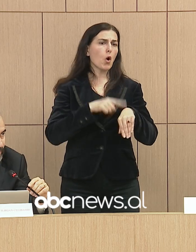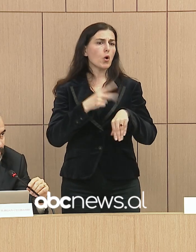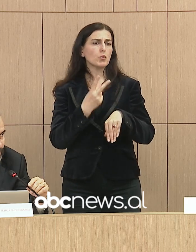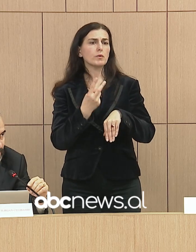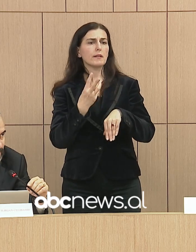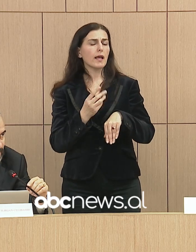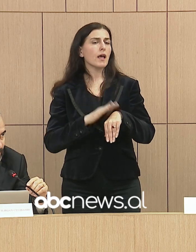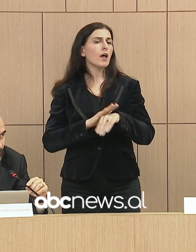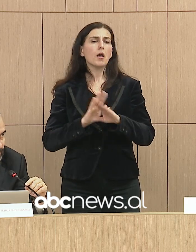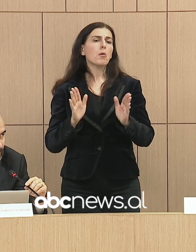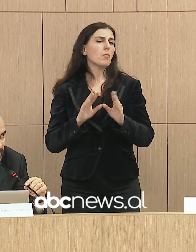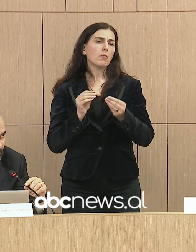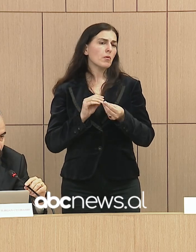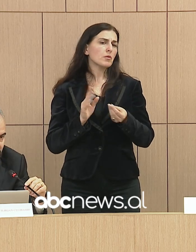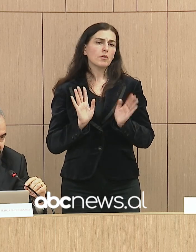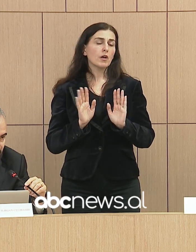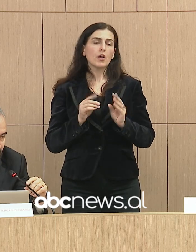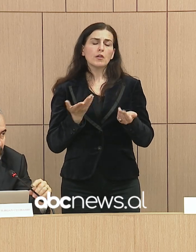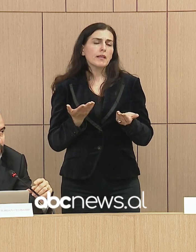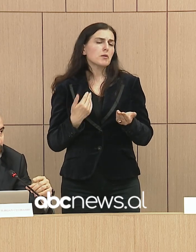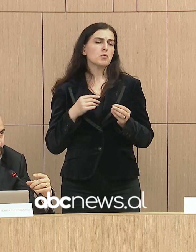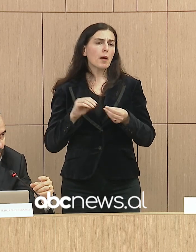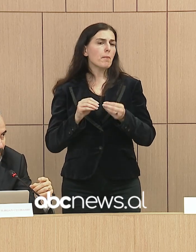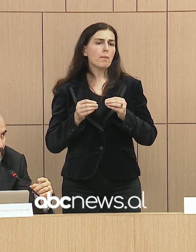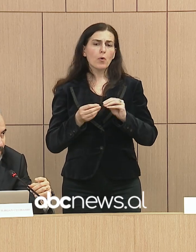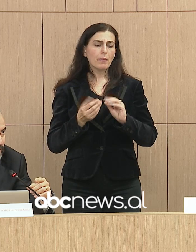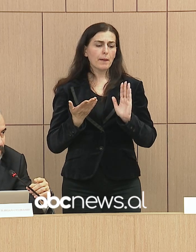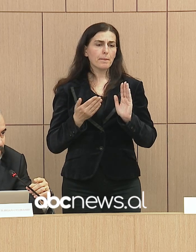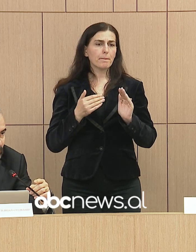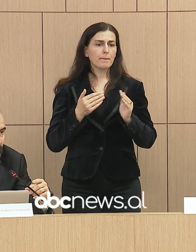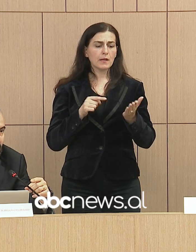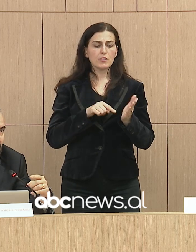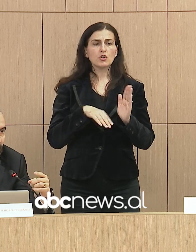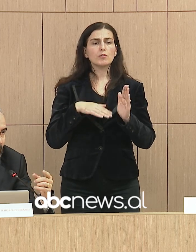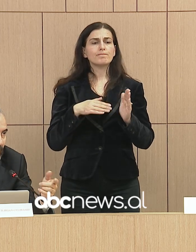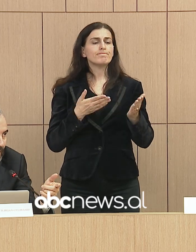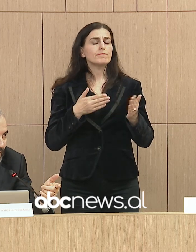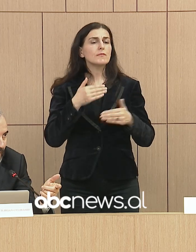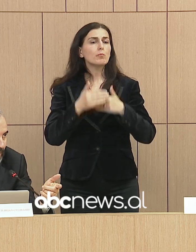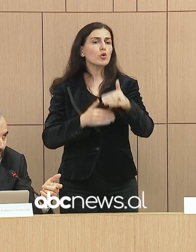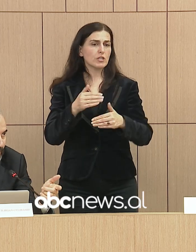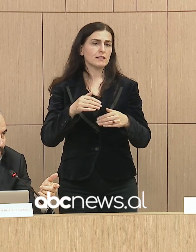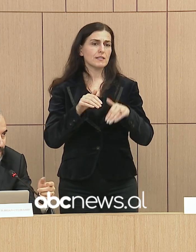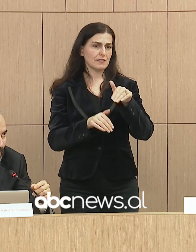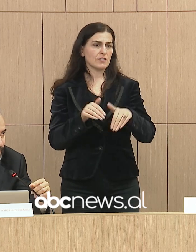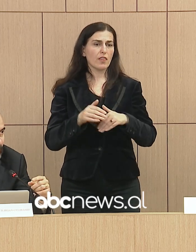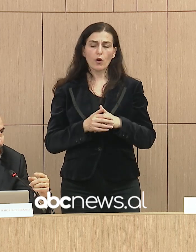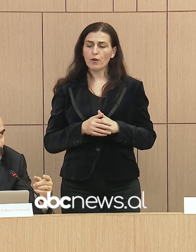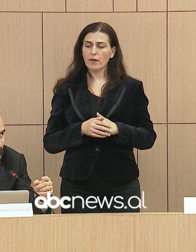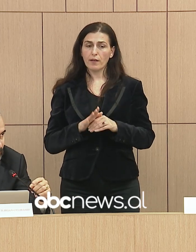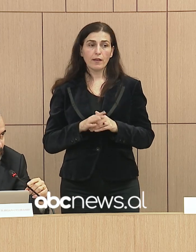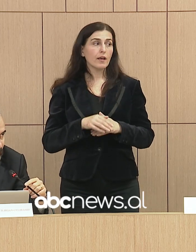kjo nuk e bën procesin zgjedhor në tërsi problematik. E bën më shumë problematik procesin zgjedhor, problemet e tjera